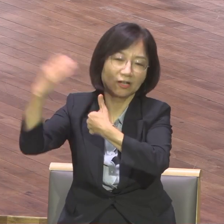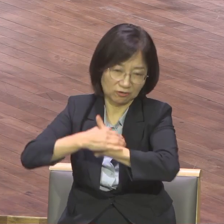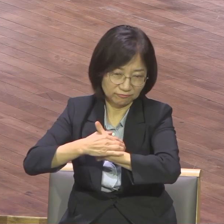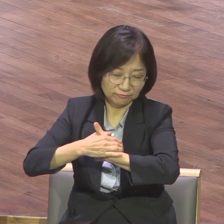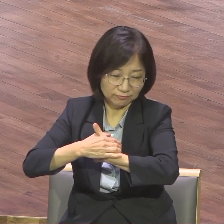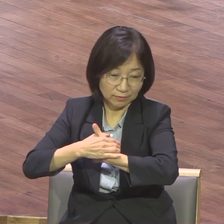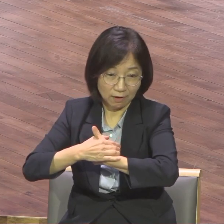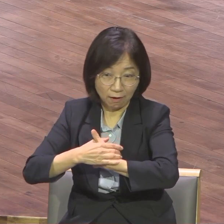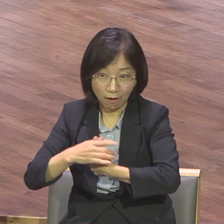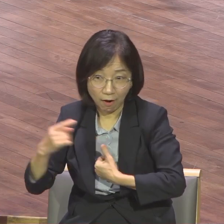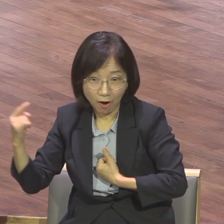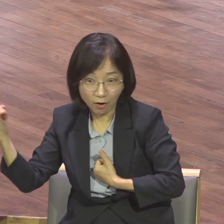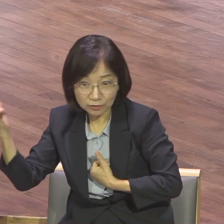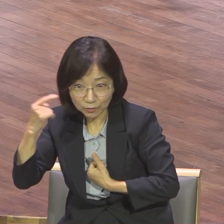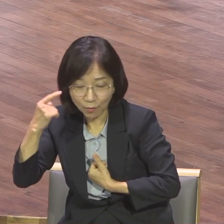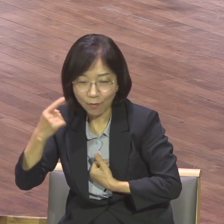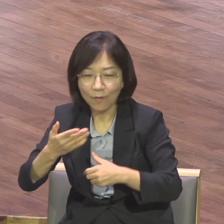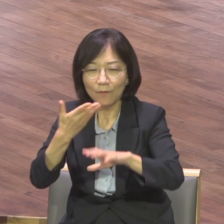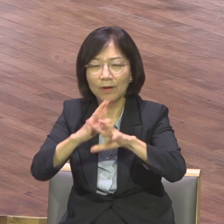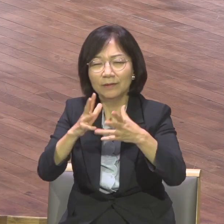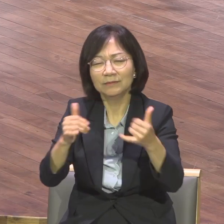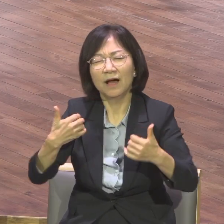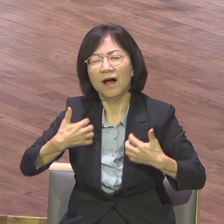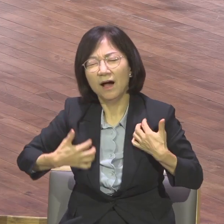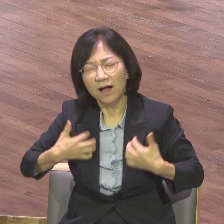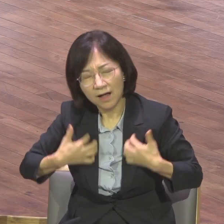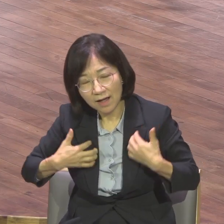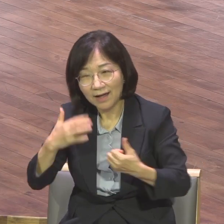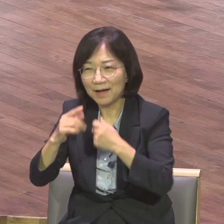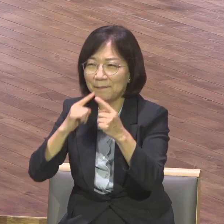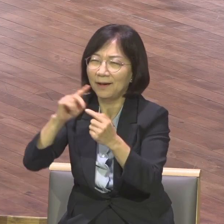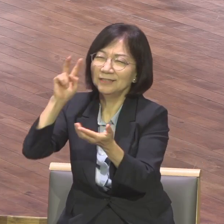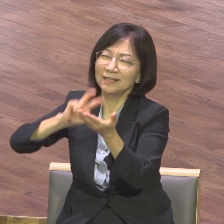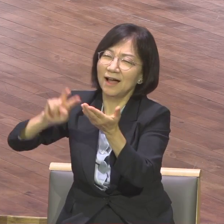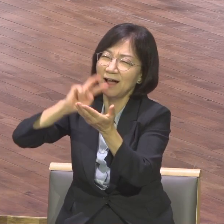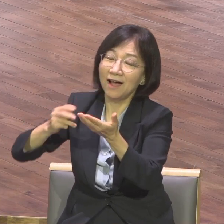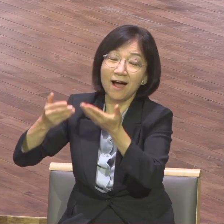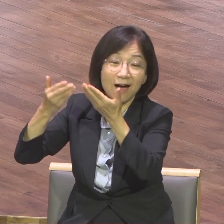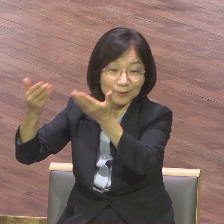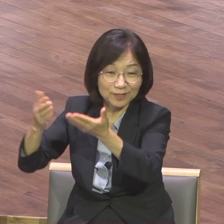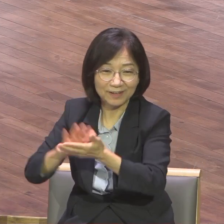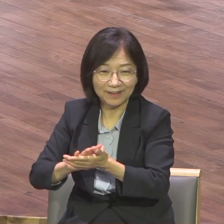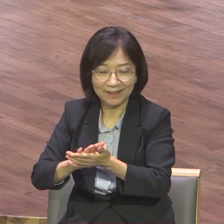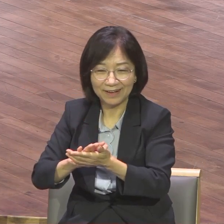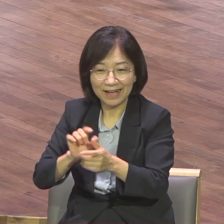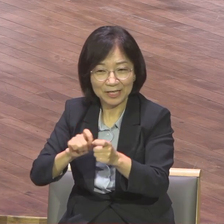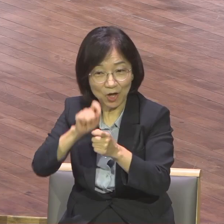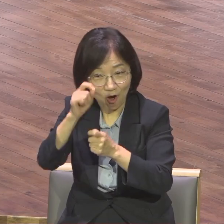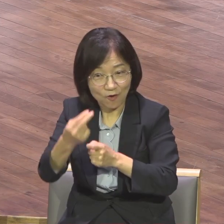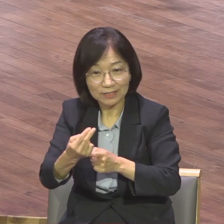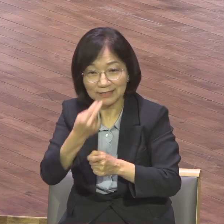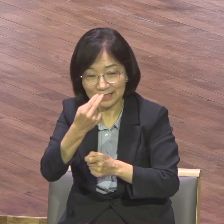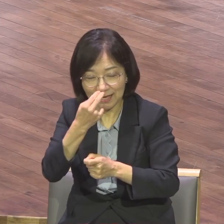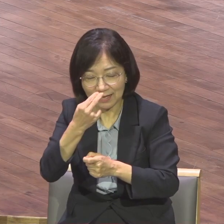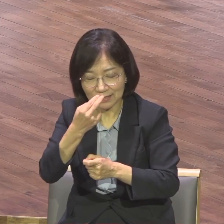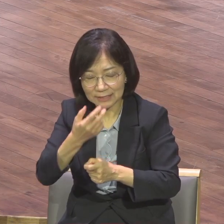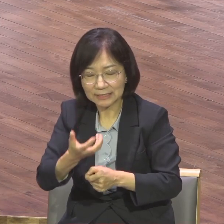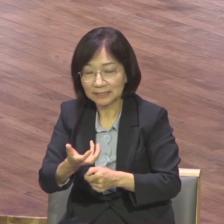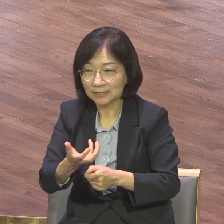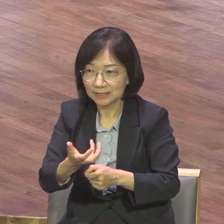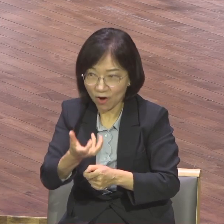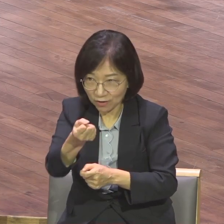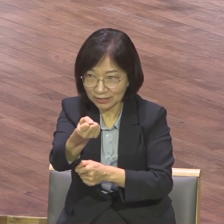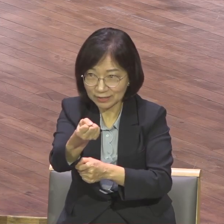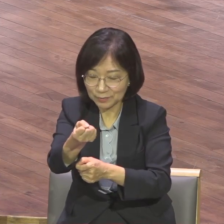듣고 기뻐하여 하나님의 말씀을 찬송하며 영생을 주기로 작정한 자는 다 믿더라.